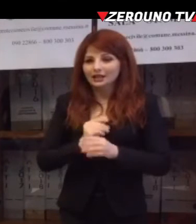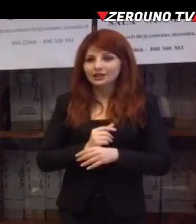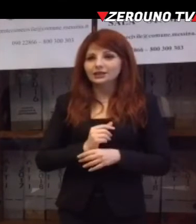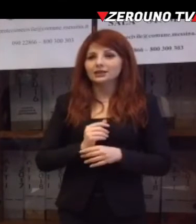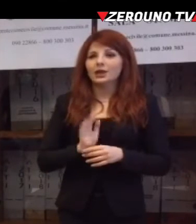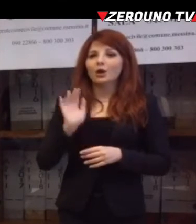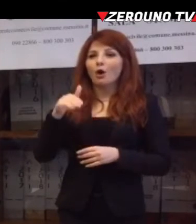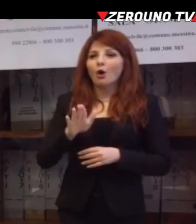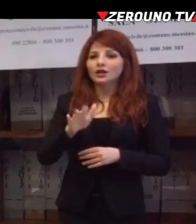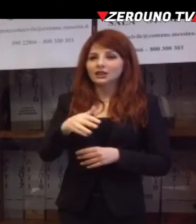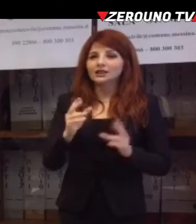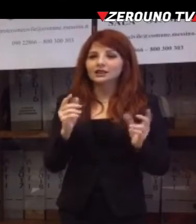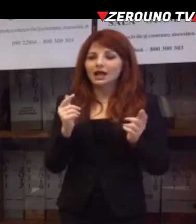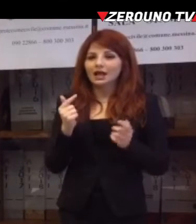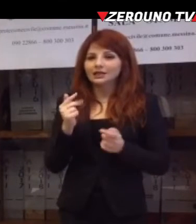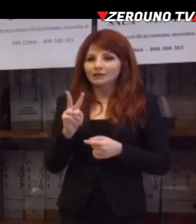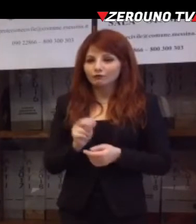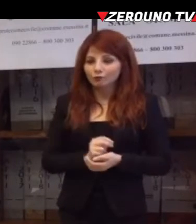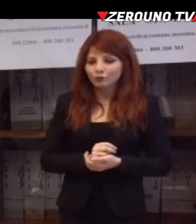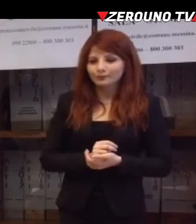TV, Etna Radio.